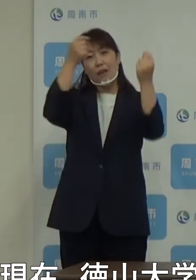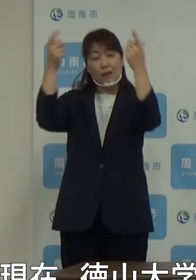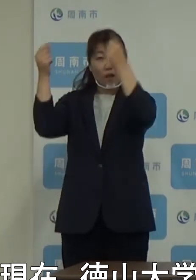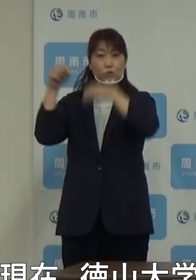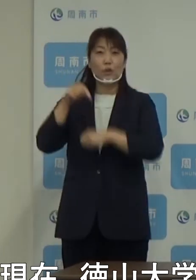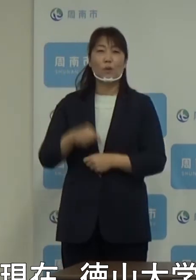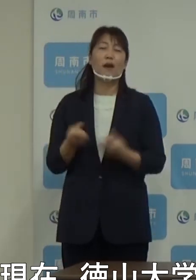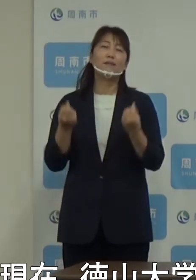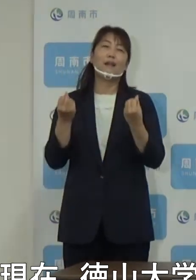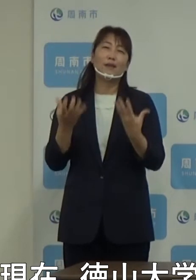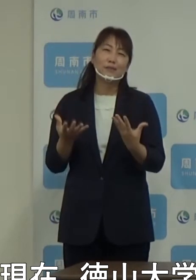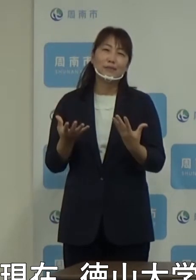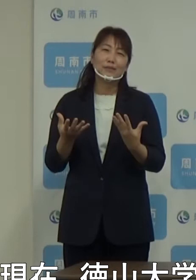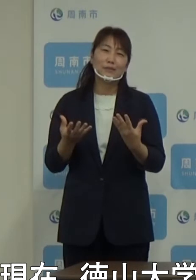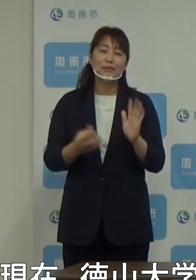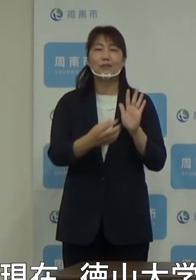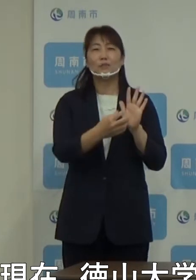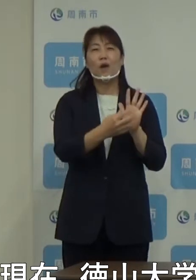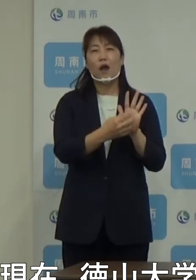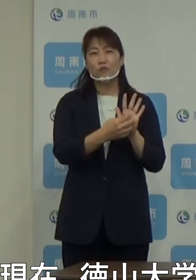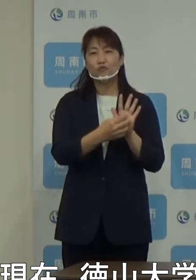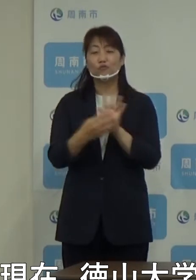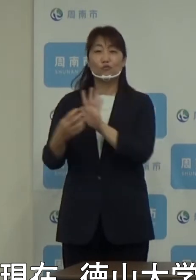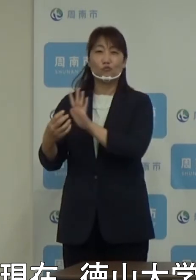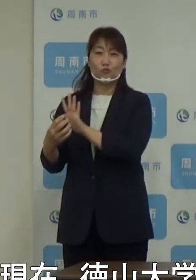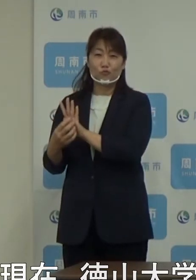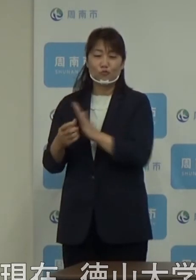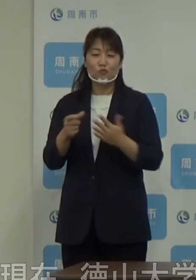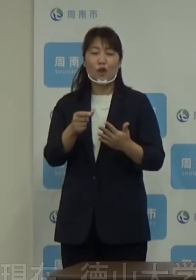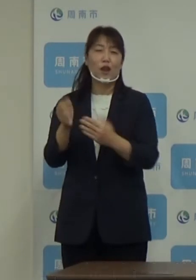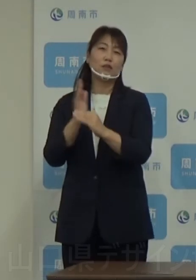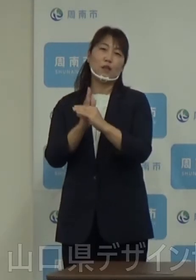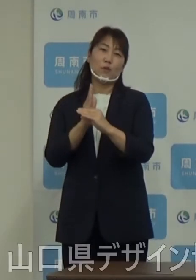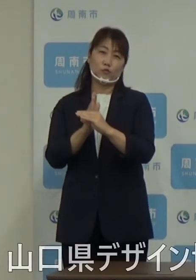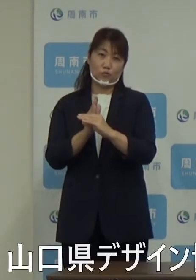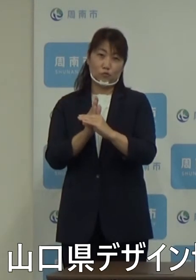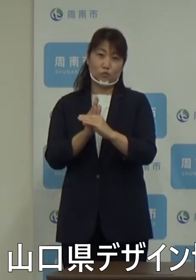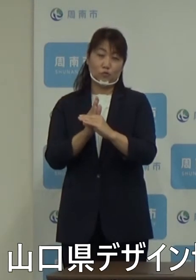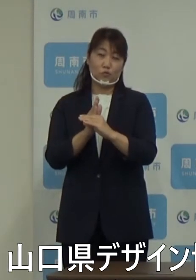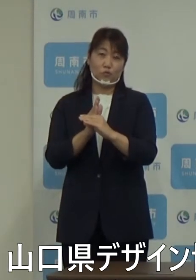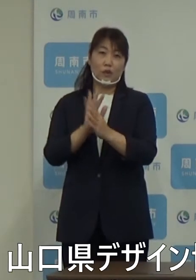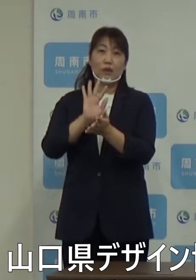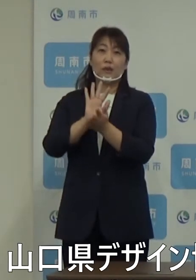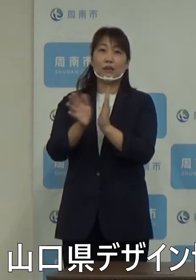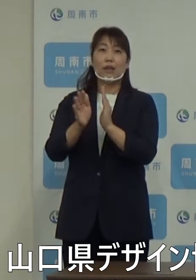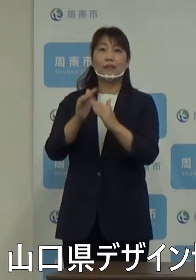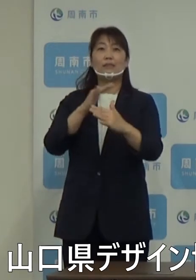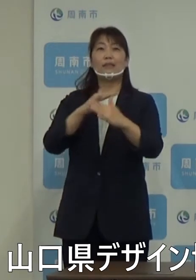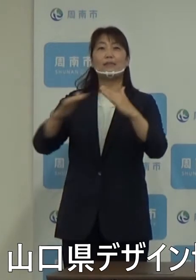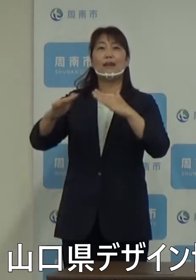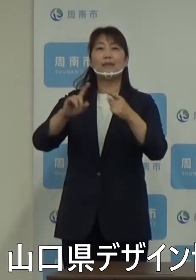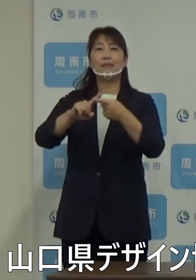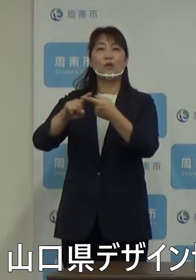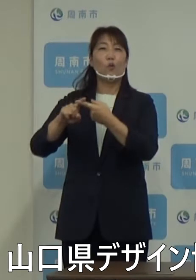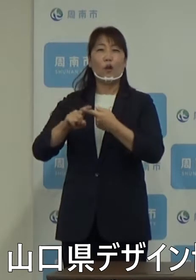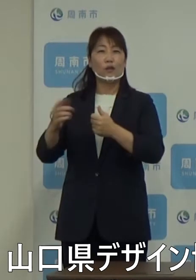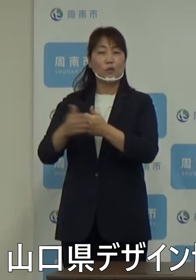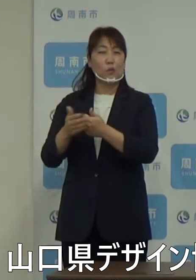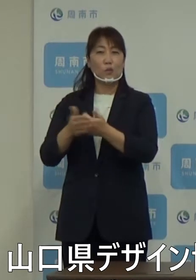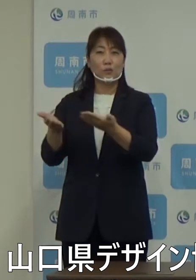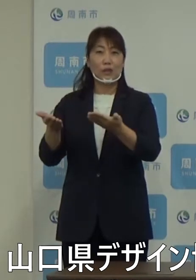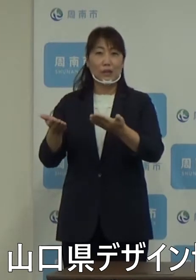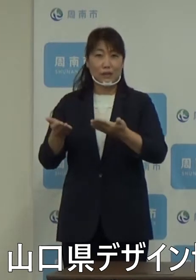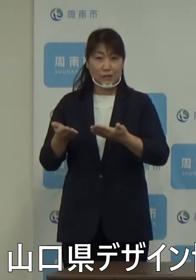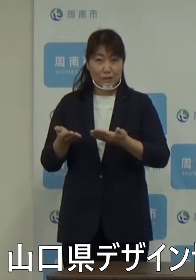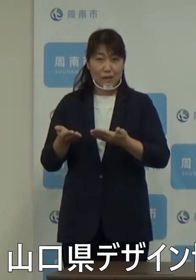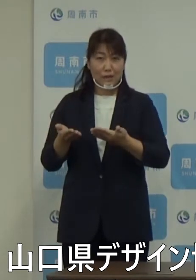では新しい校章とロゴマークを選定中です。山口県デザイン協会の協力のも